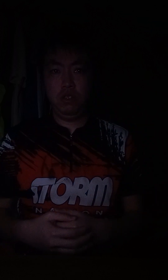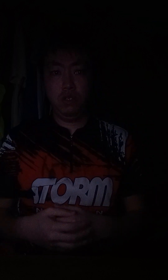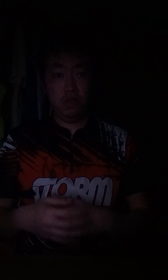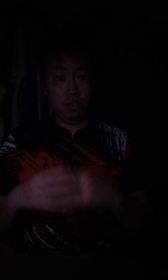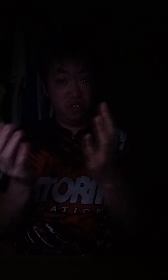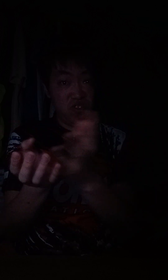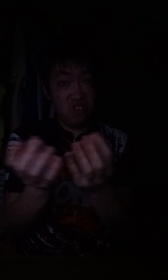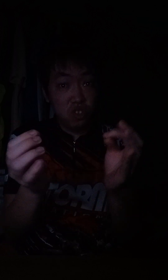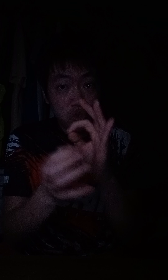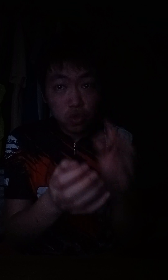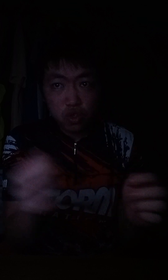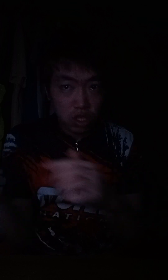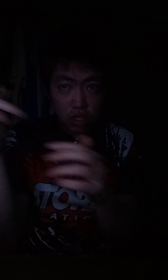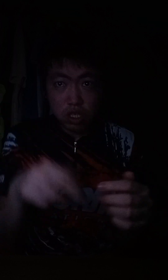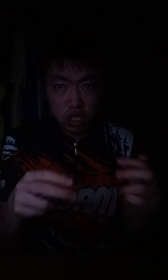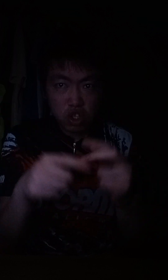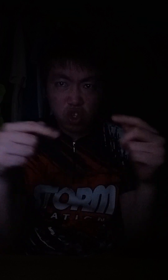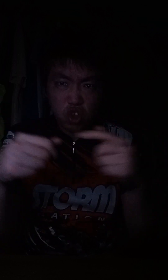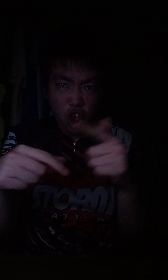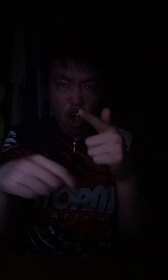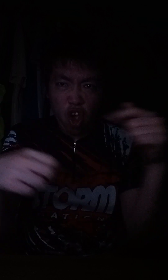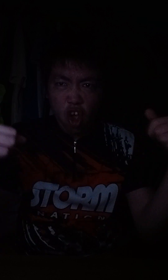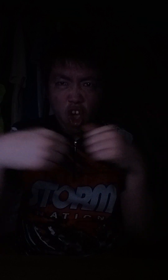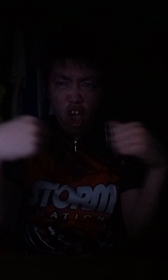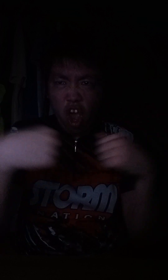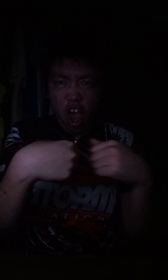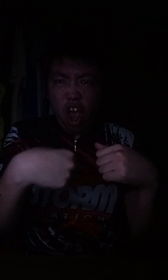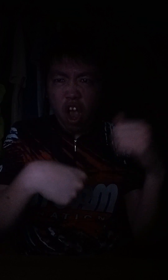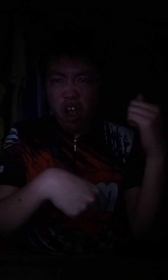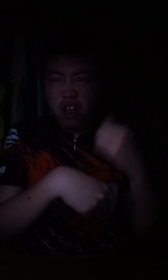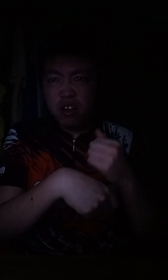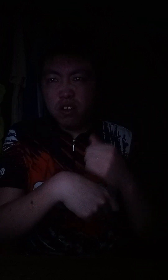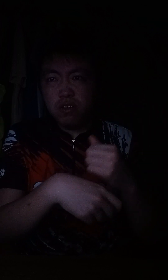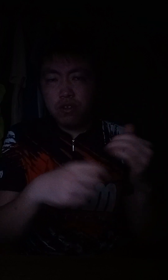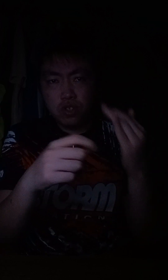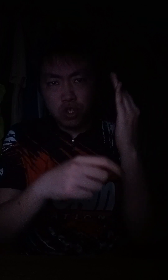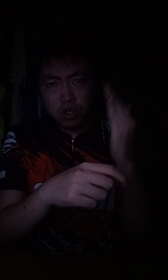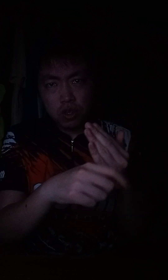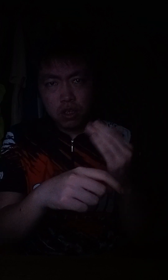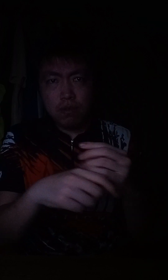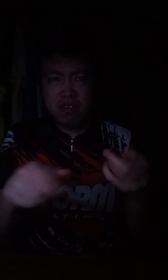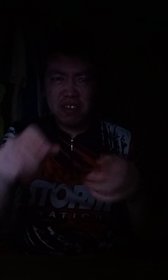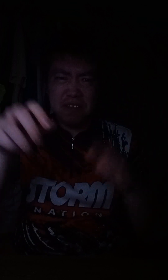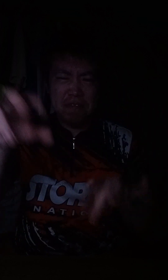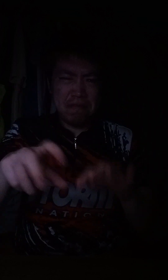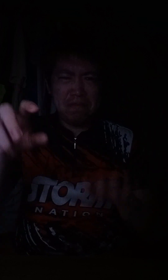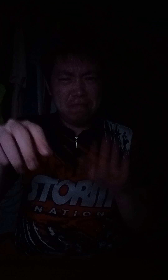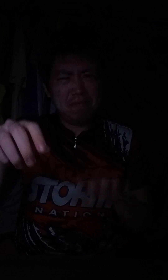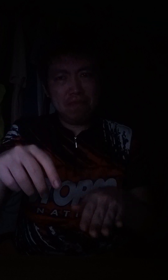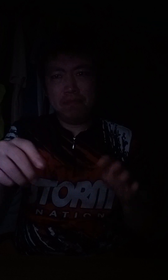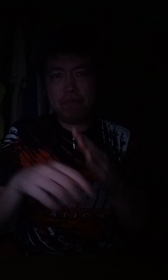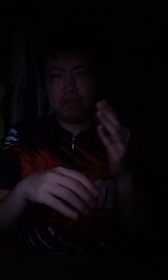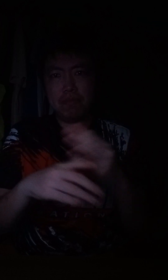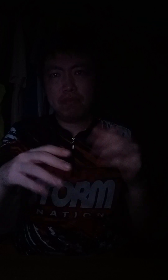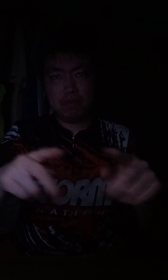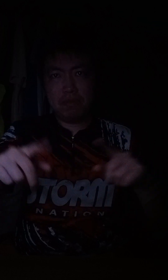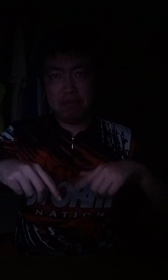친구를 사가지고 여기 갖다 막 처박더라고. 처박더니 브레이크가 안 잡혀가지고 저기까지 밀려간